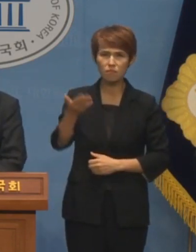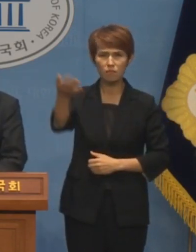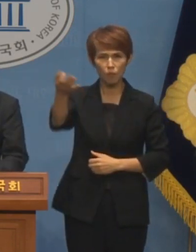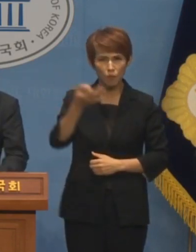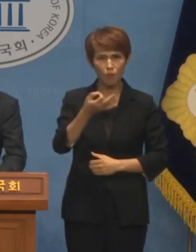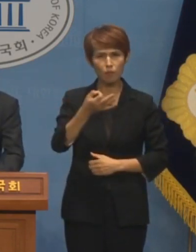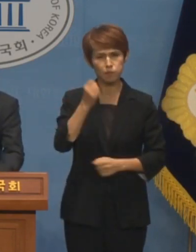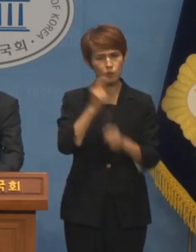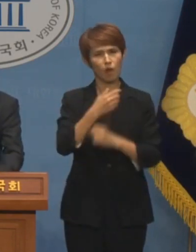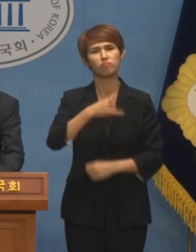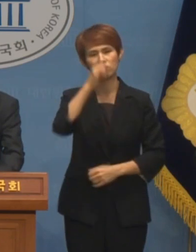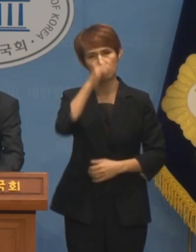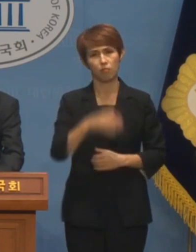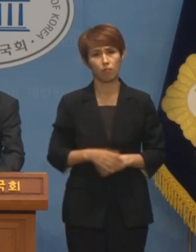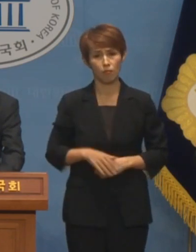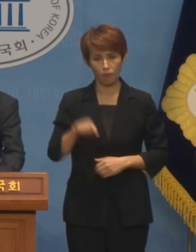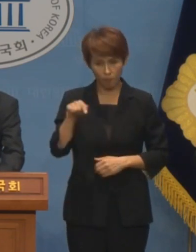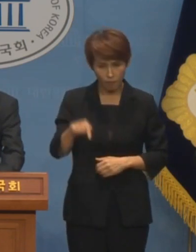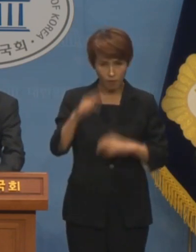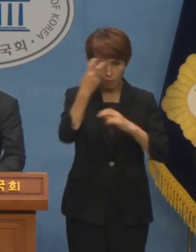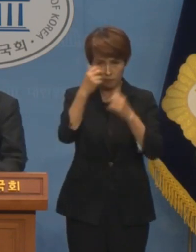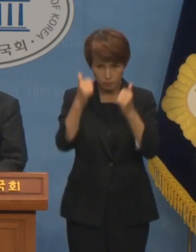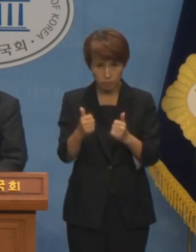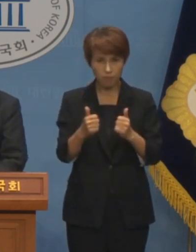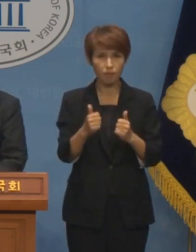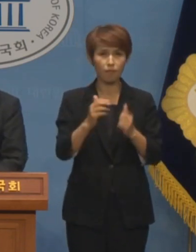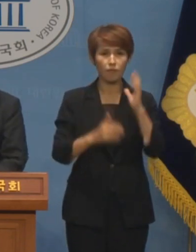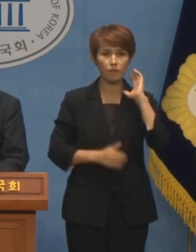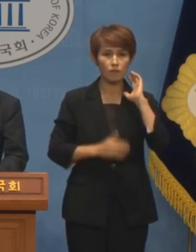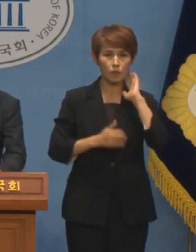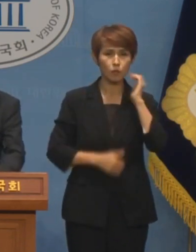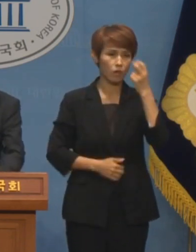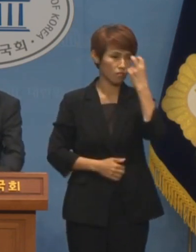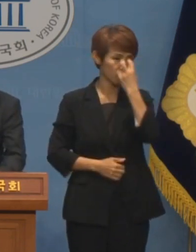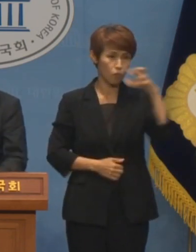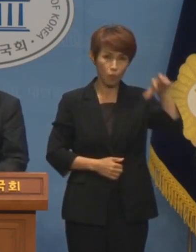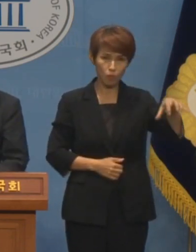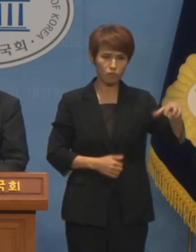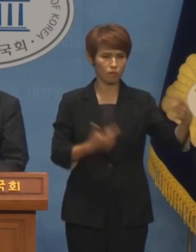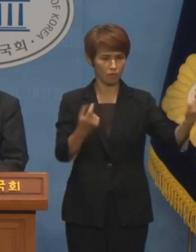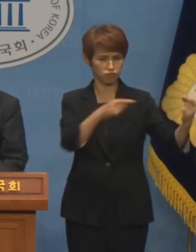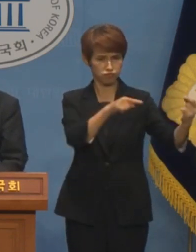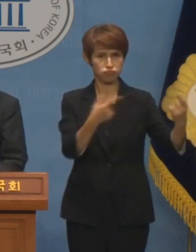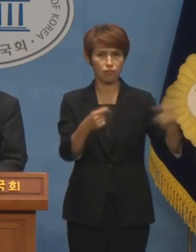문제지만 다 안전합니다. 지금 검찰이 하는 얘기는